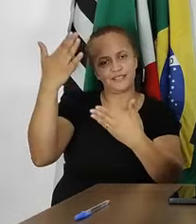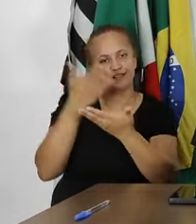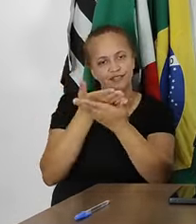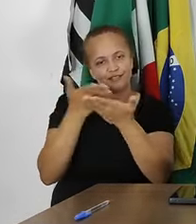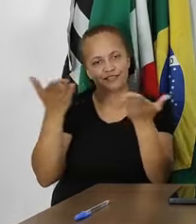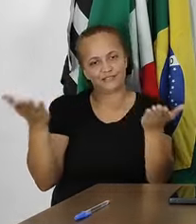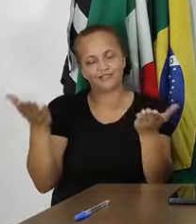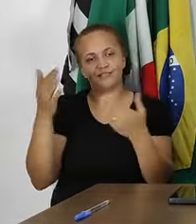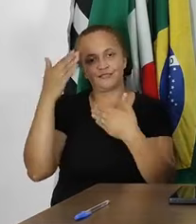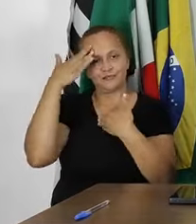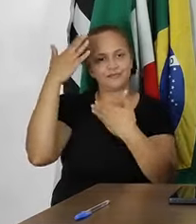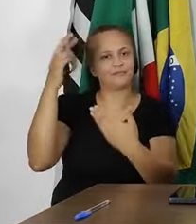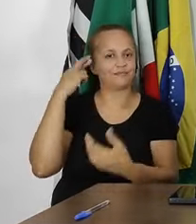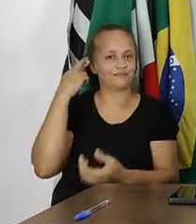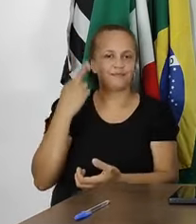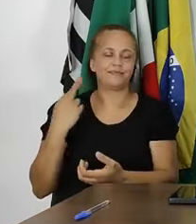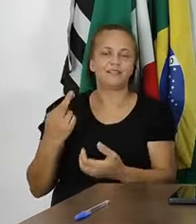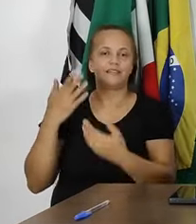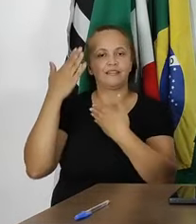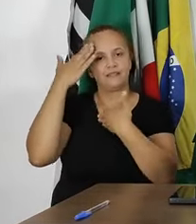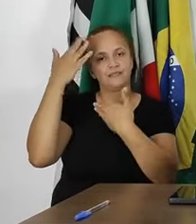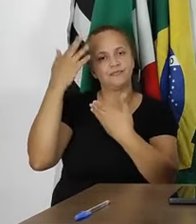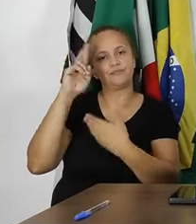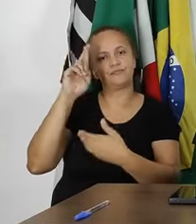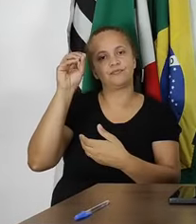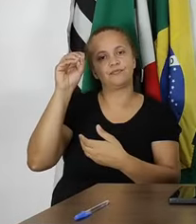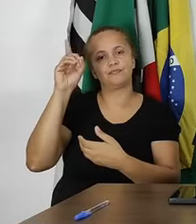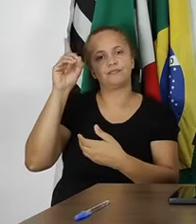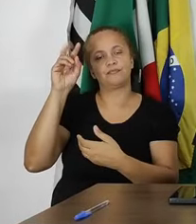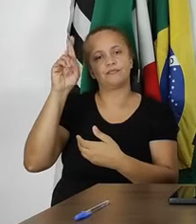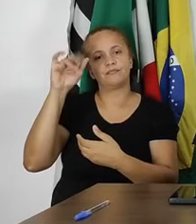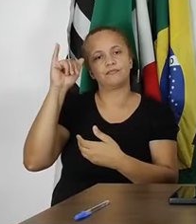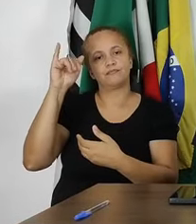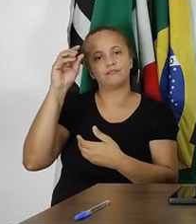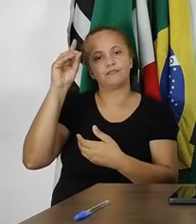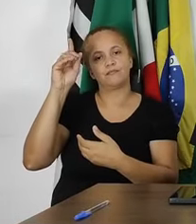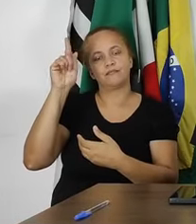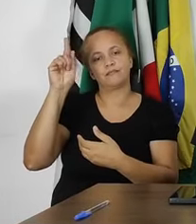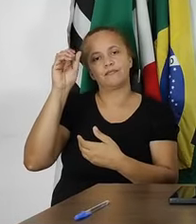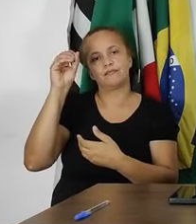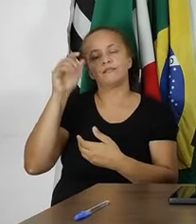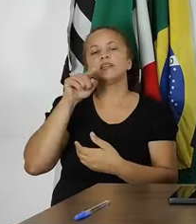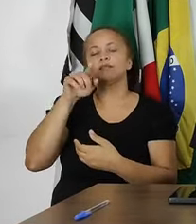conosco. Agradeço a presença da Rê, do Rodrigo, e que você possa meditar nessa